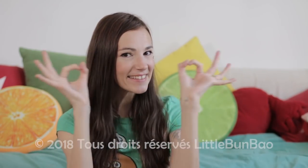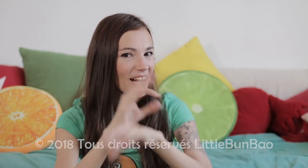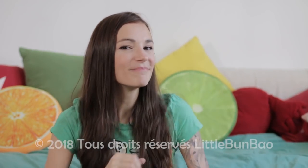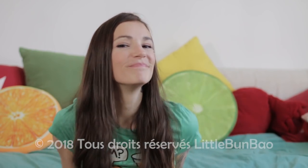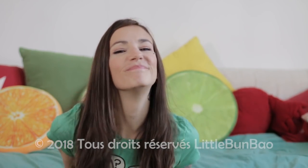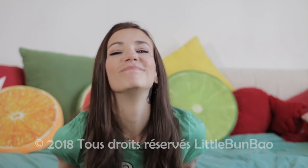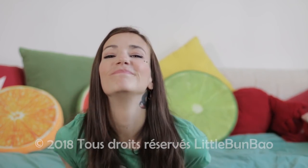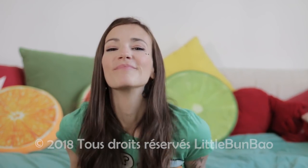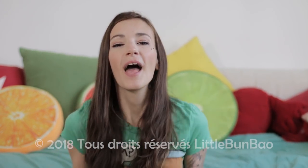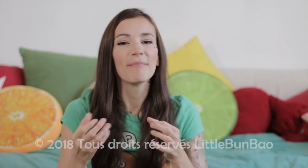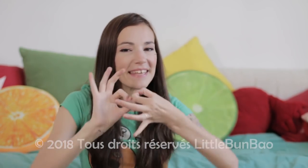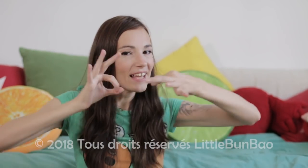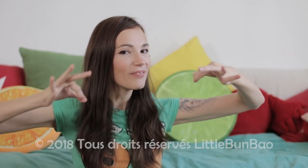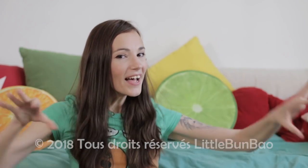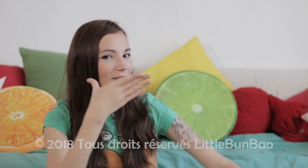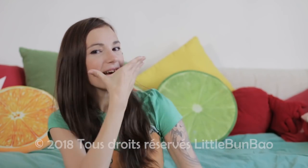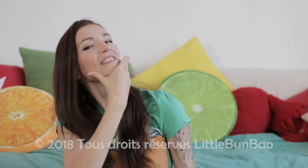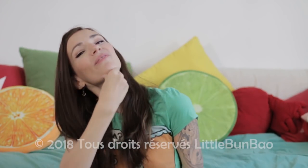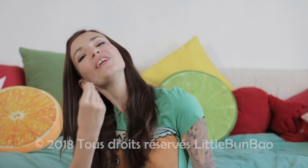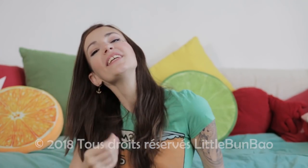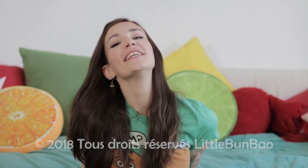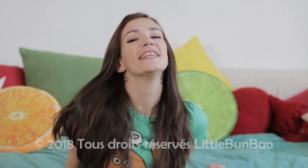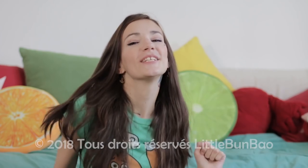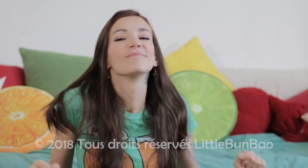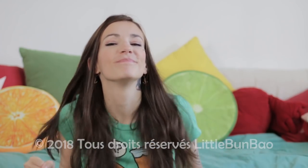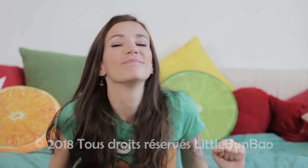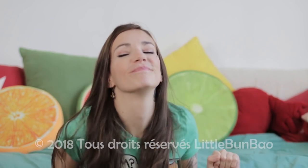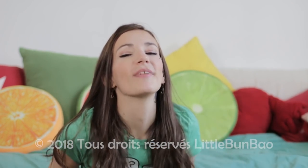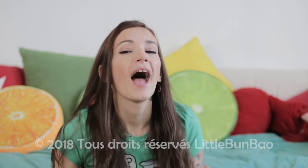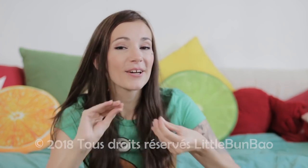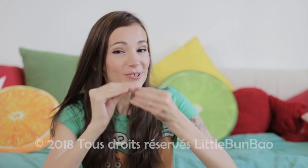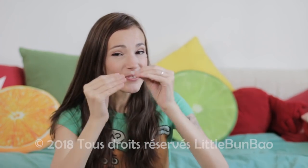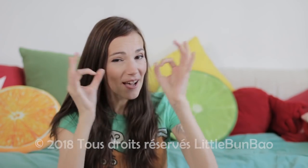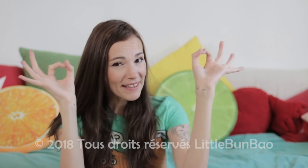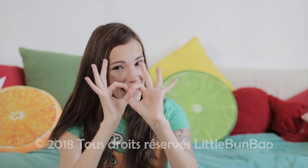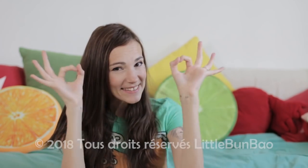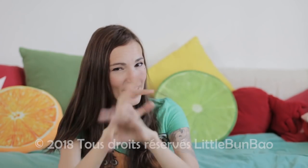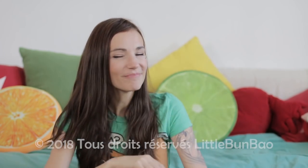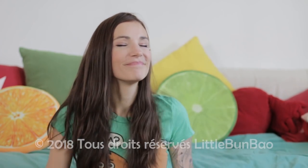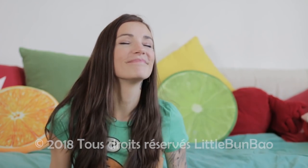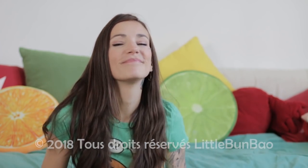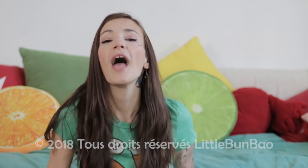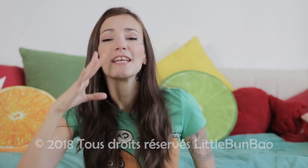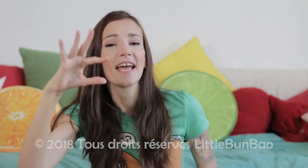Matata. Mais quelle phrase magnifique. Hakuna Matata. Quel